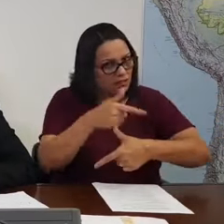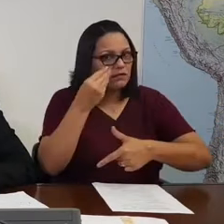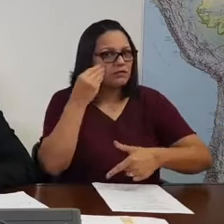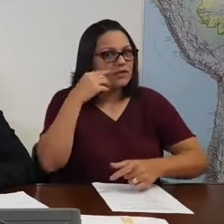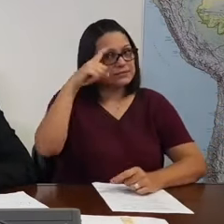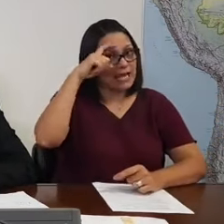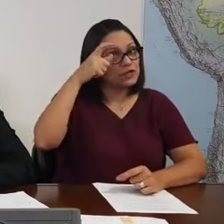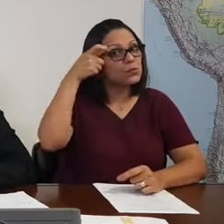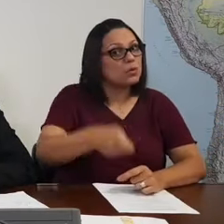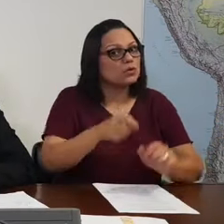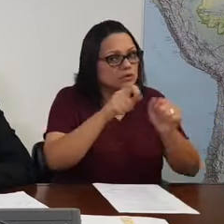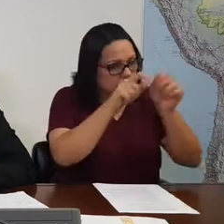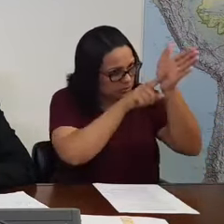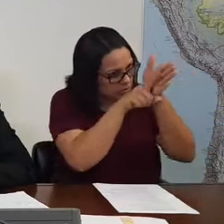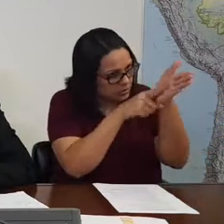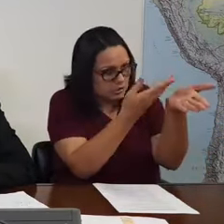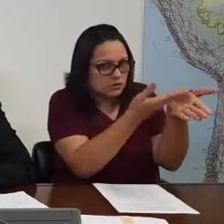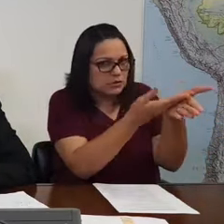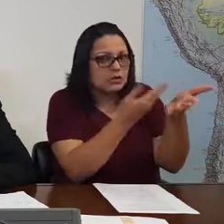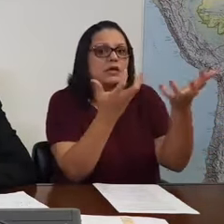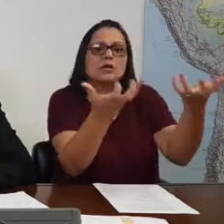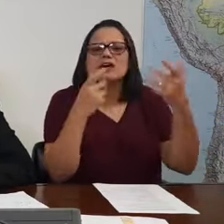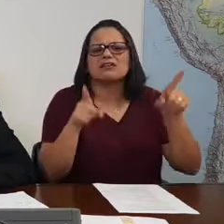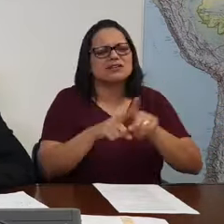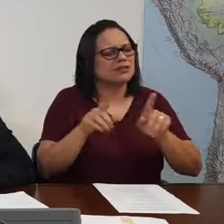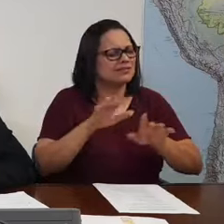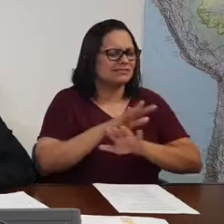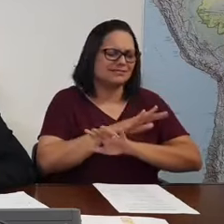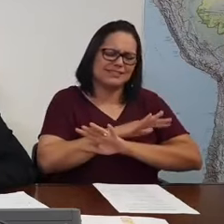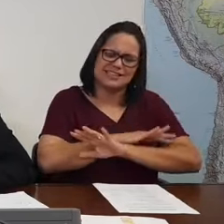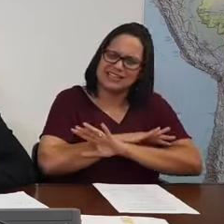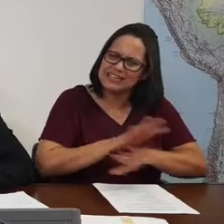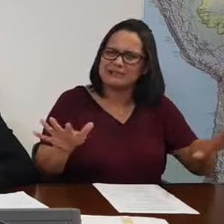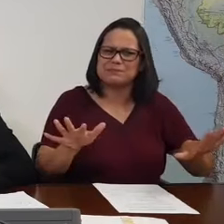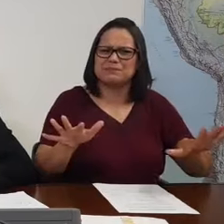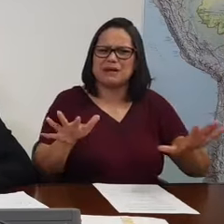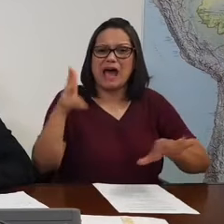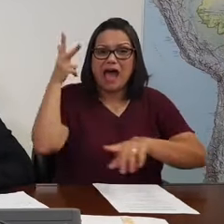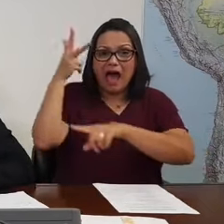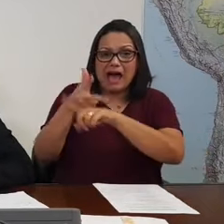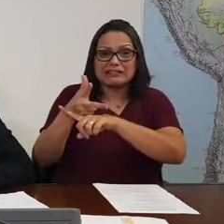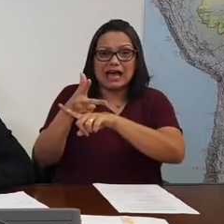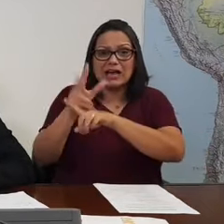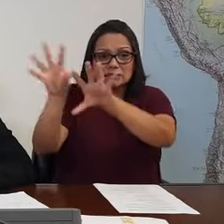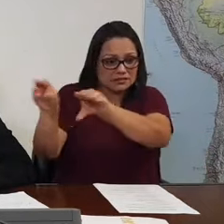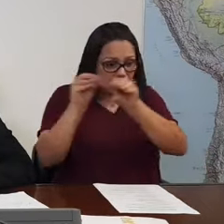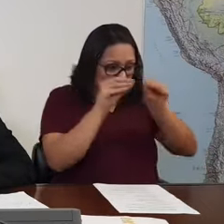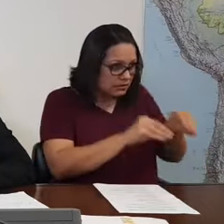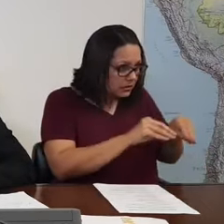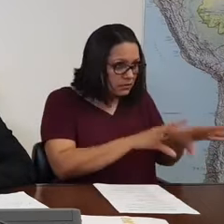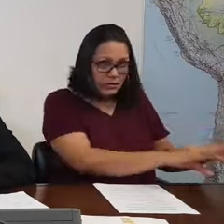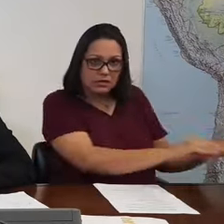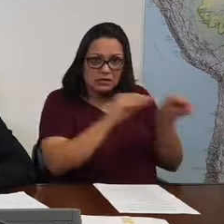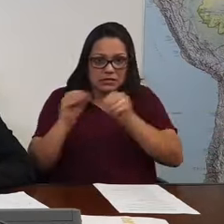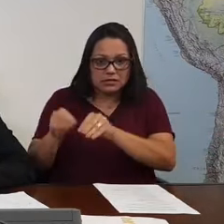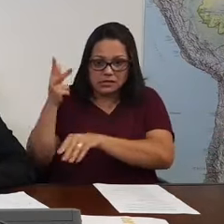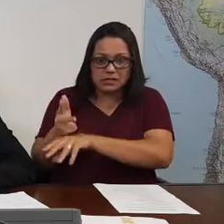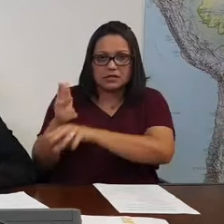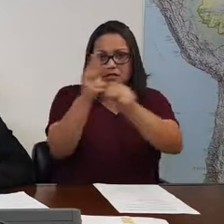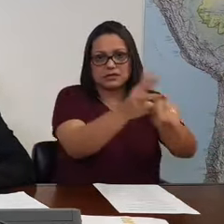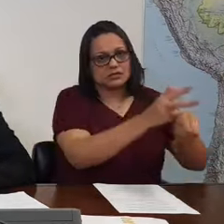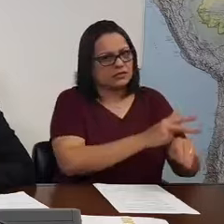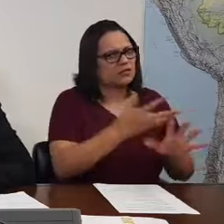Moro, ele está fazendo um estudo. Eu quero também botar um ponto final, major, nos radares móveis. Sim, perfeito. Isso, por